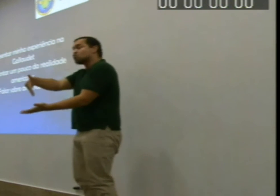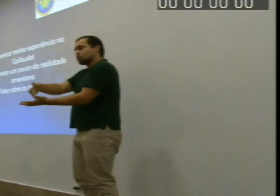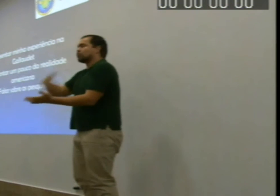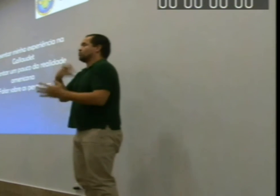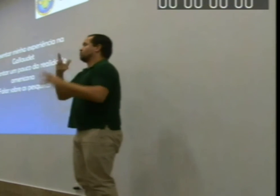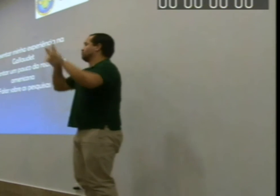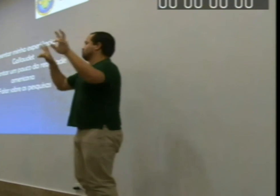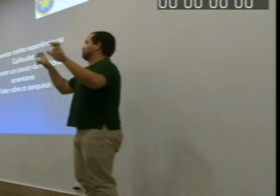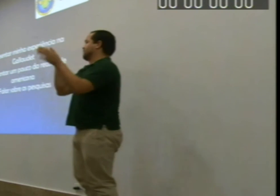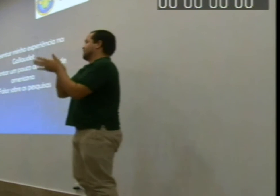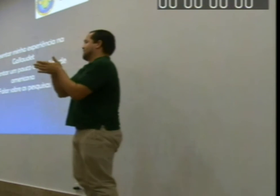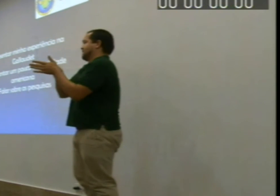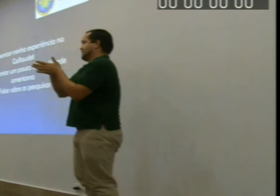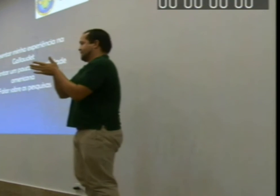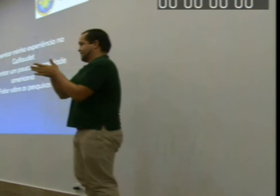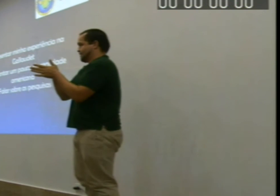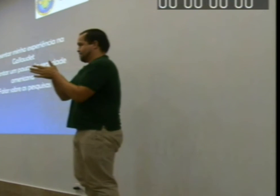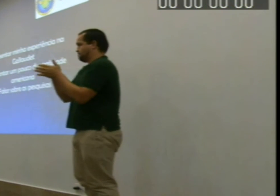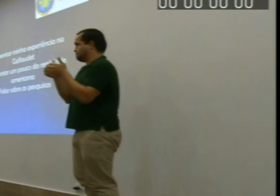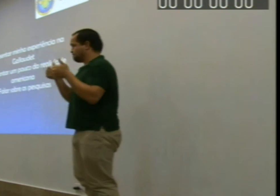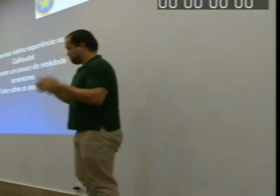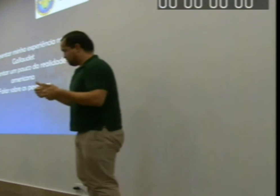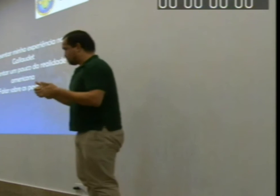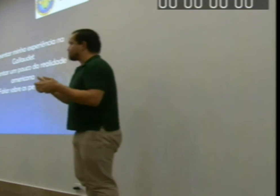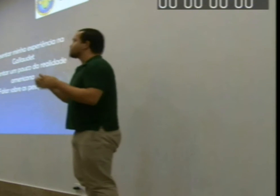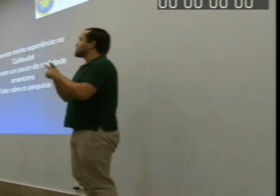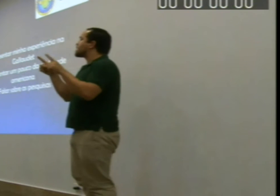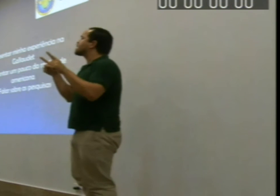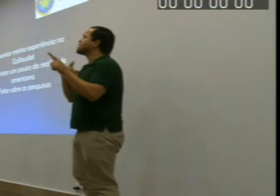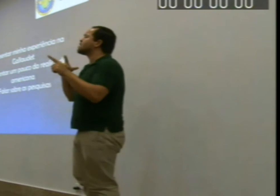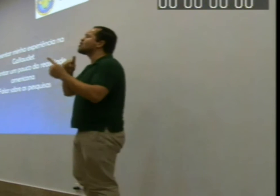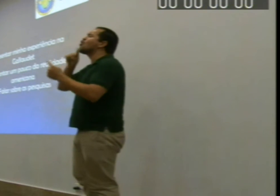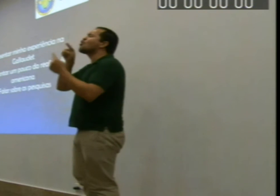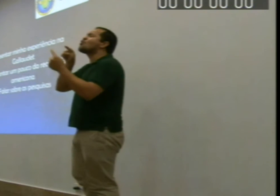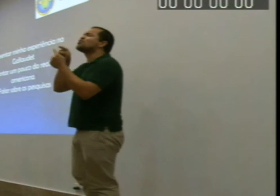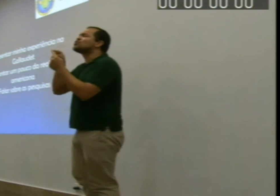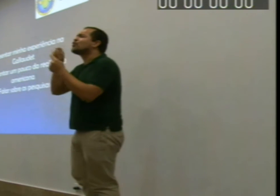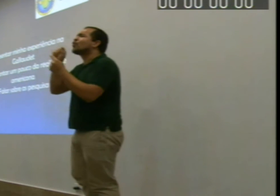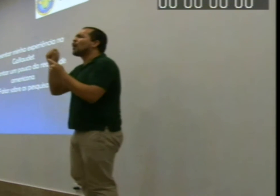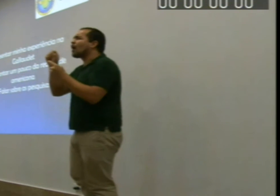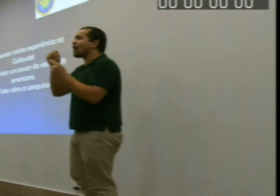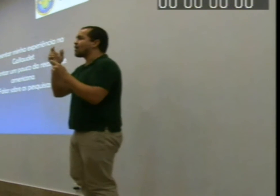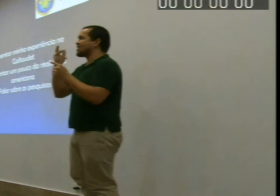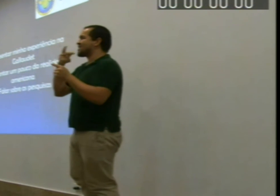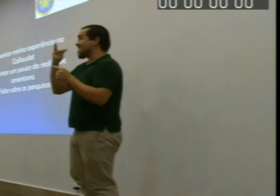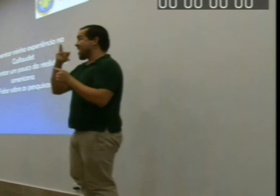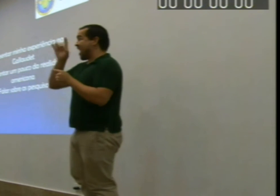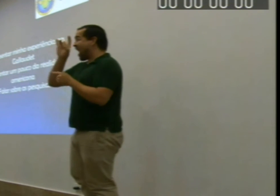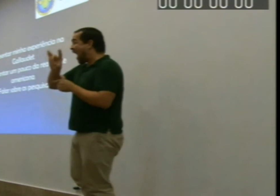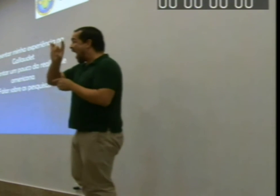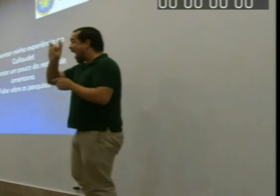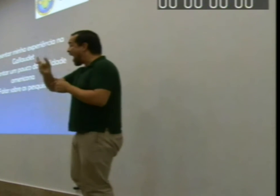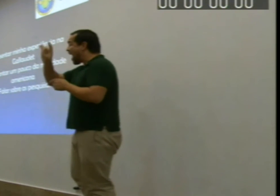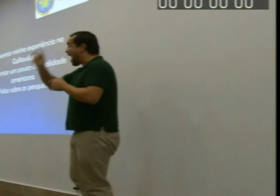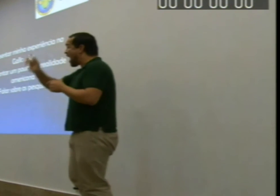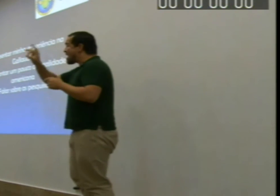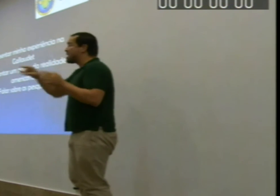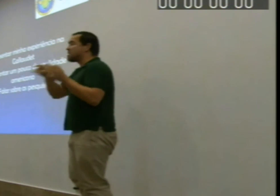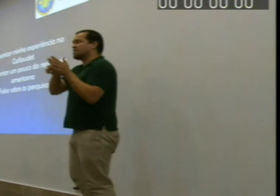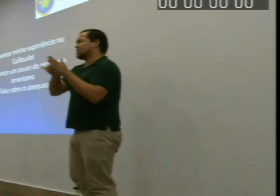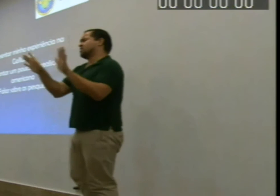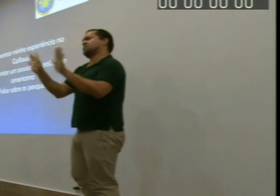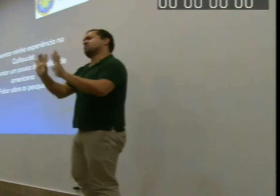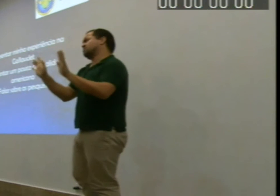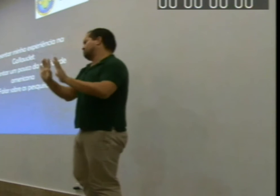momento que é o final então eu vou falar das pesquisas Mas qual é o objetivo falar de